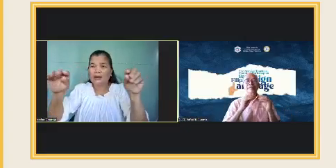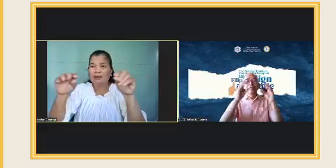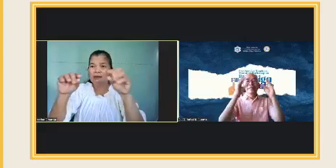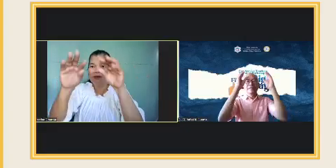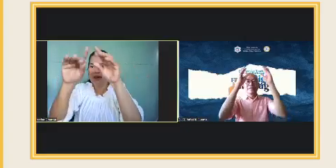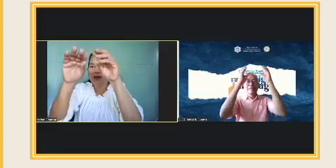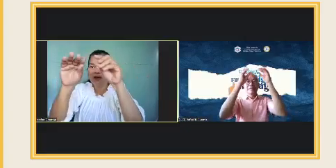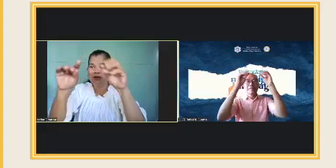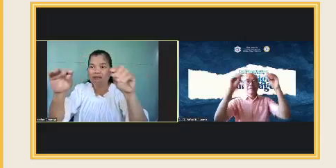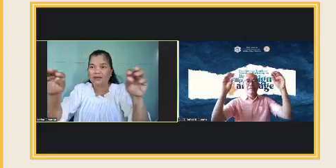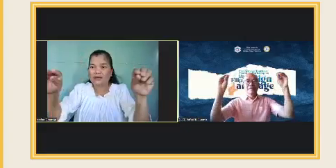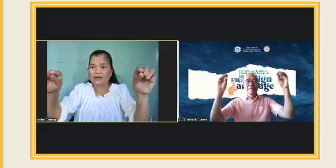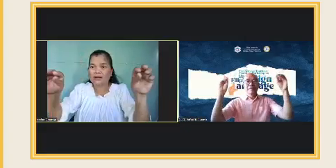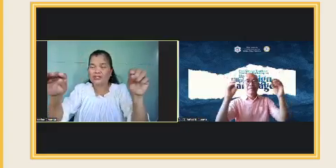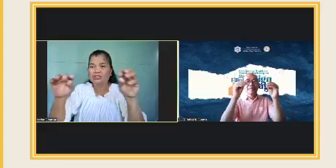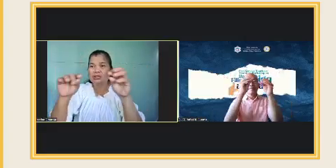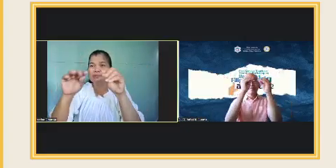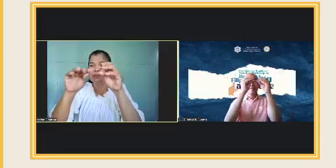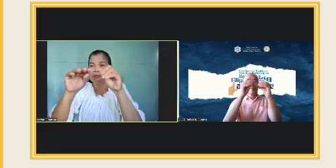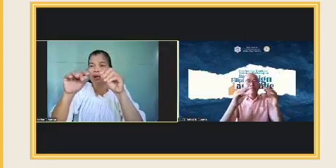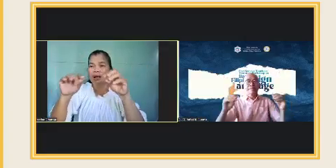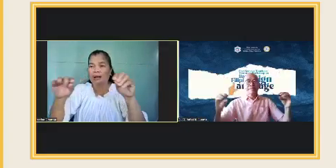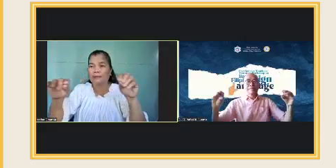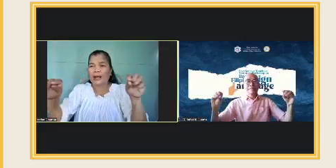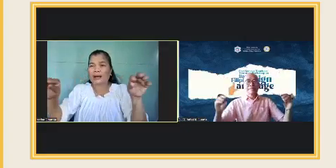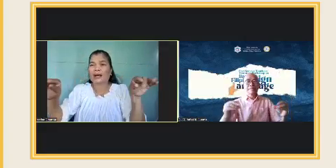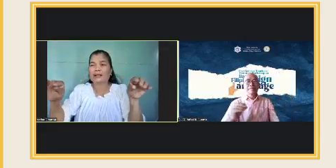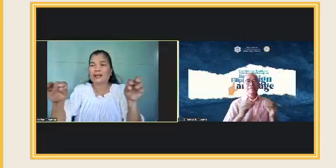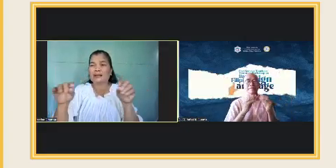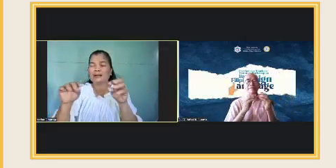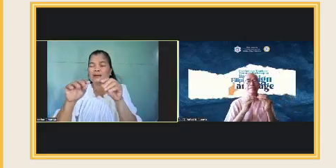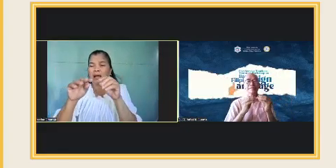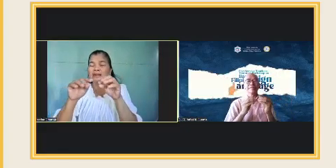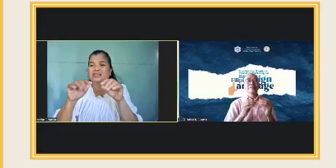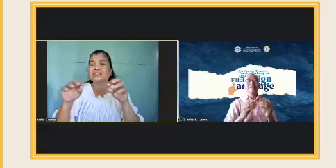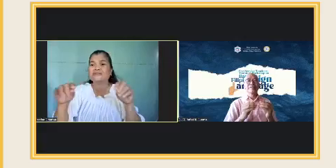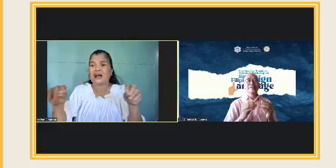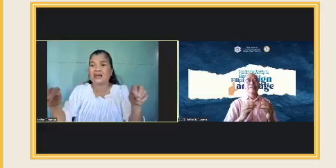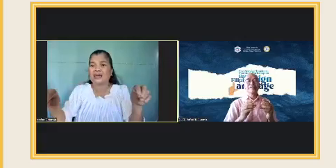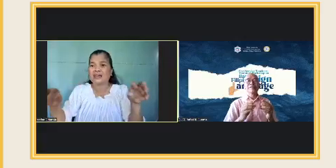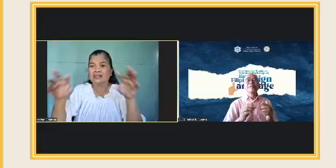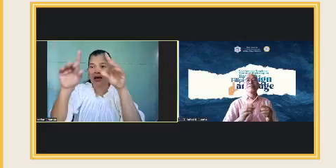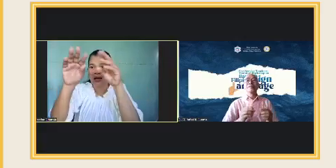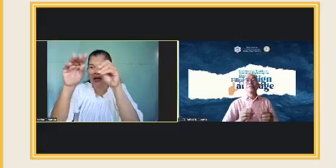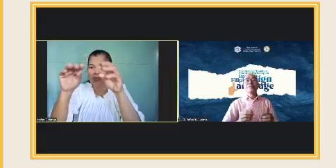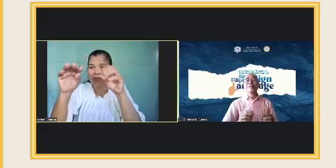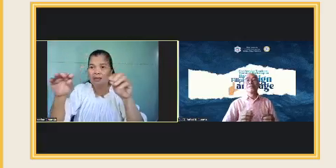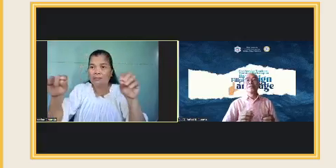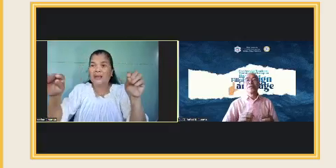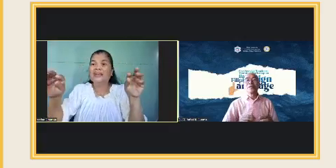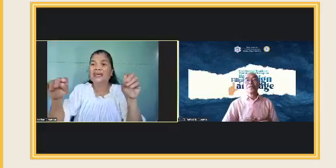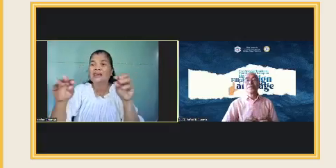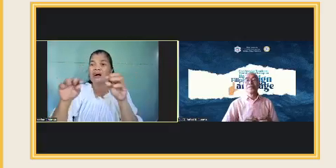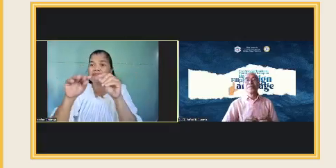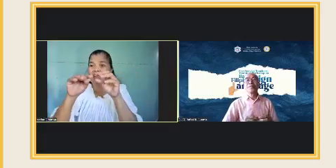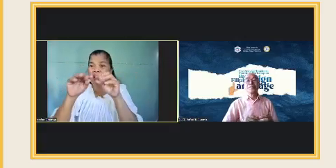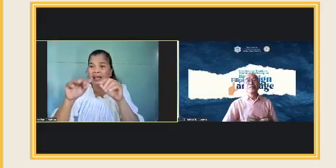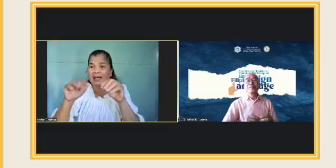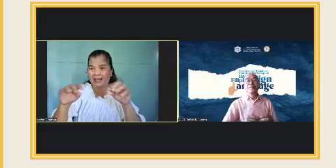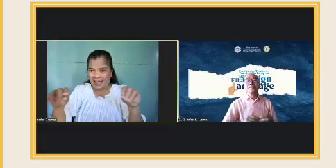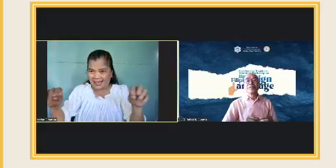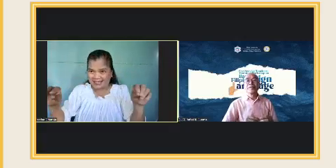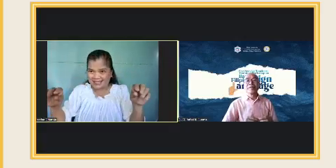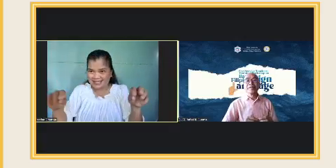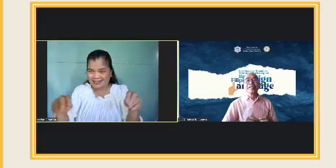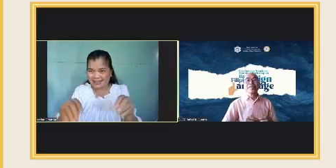are flickering your fingers para kang signifying the blinking of